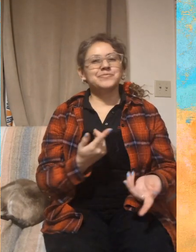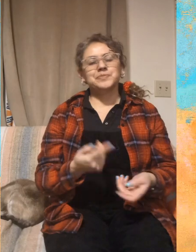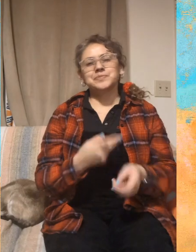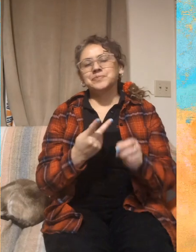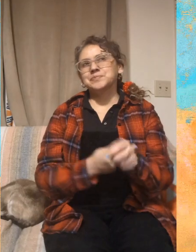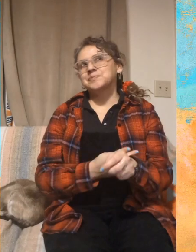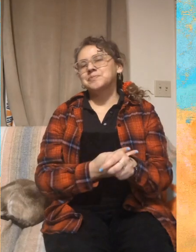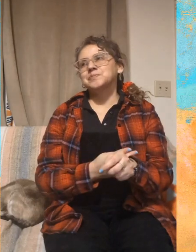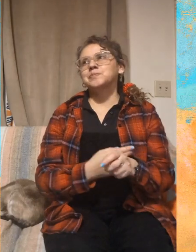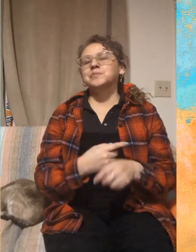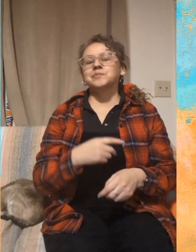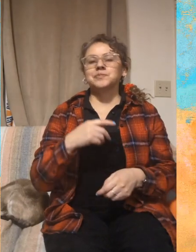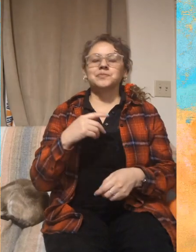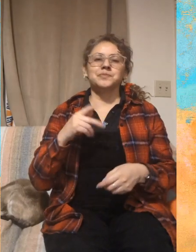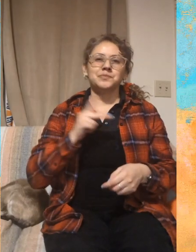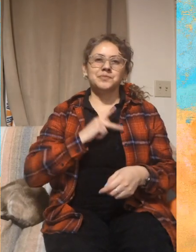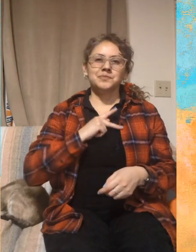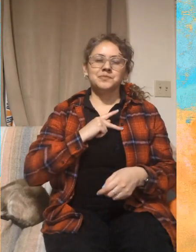Fifa,